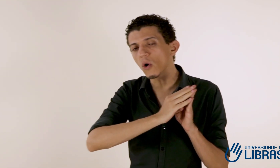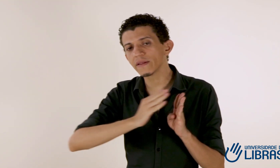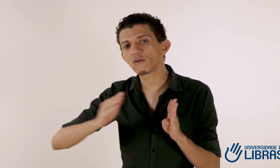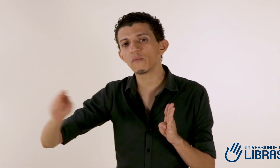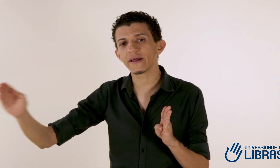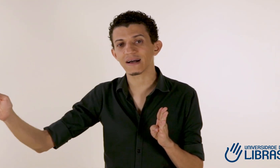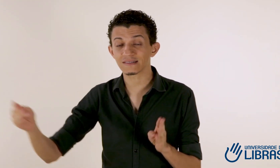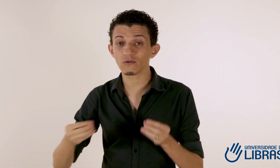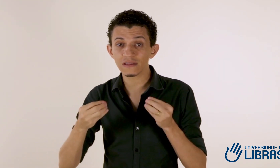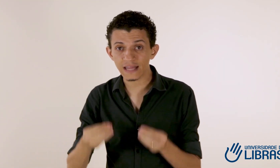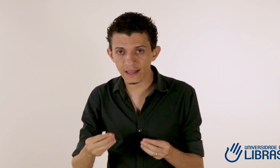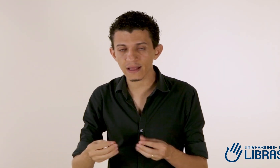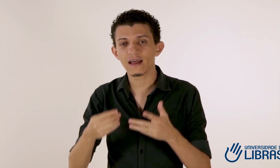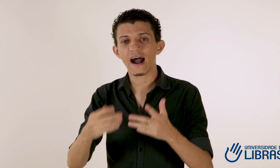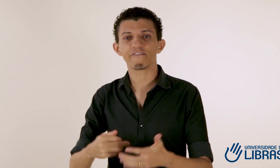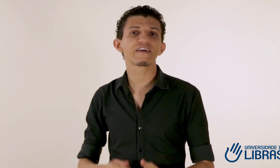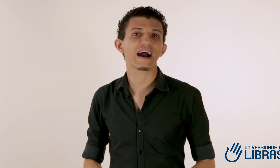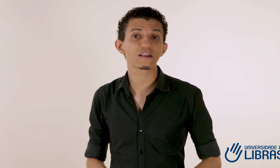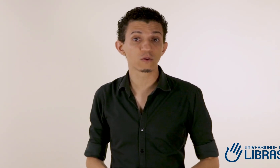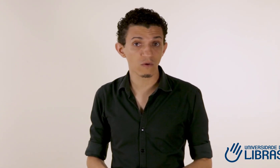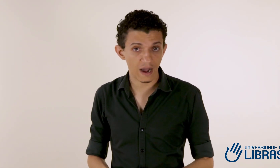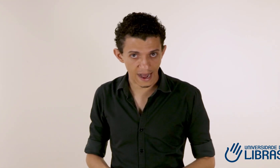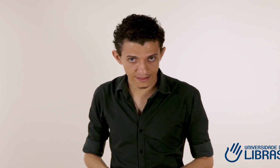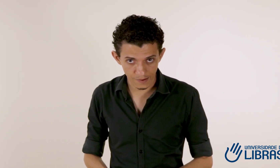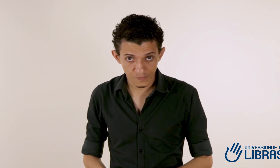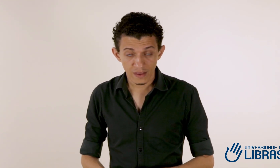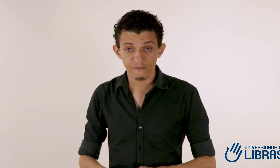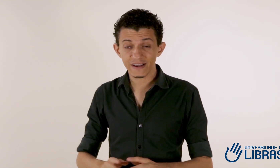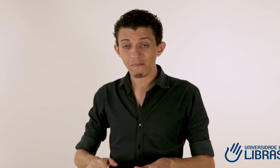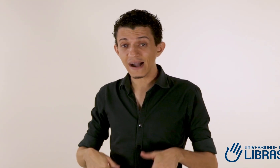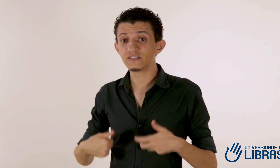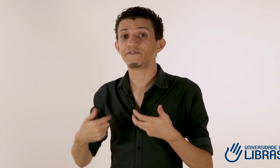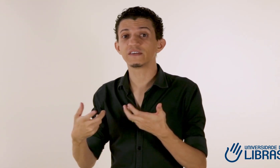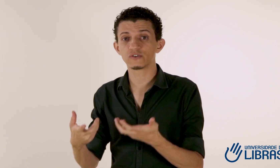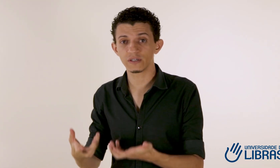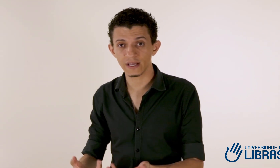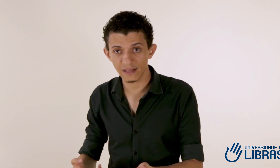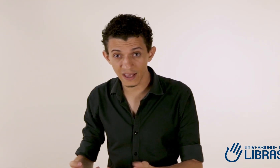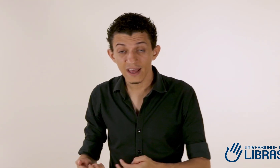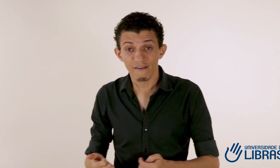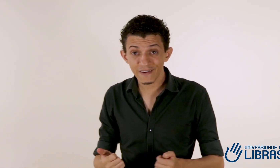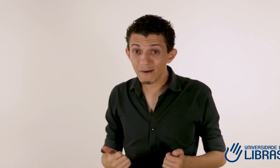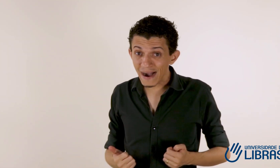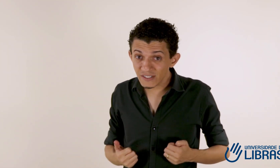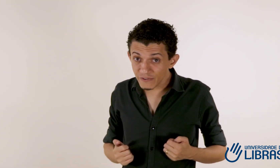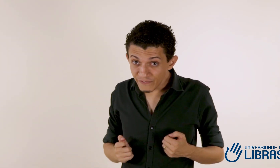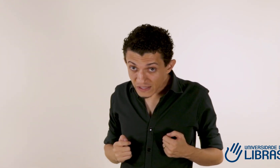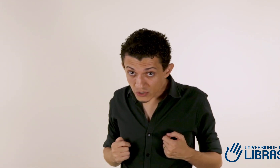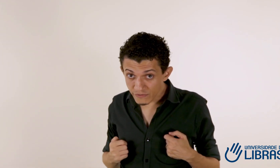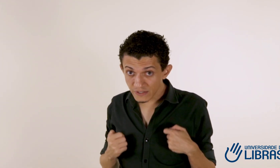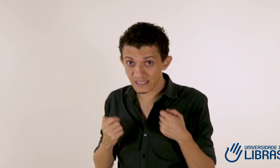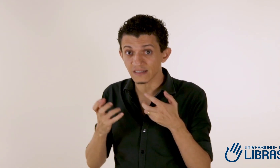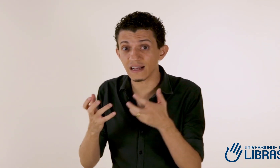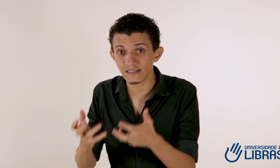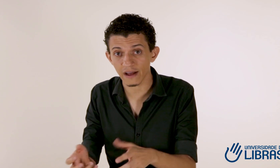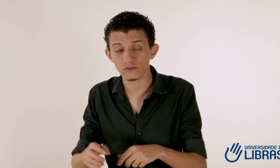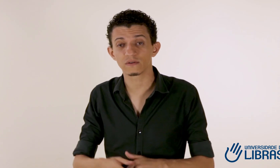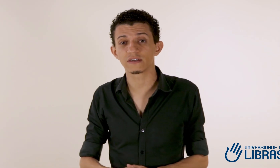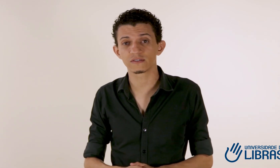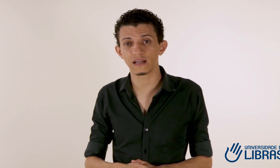toda a comunicação tenda a ficar truncada, fica mais difícil de entender, fica mais difícil de você sinalizar os contextos em